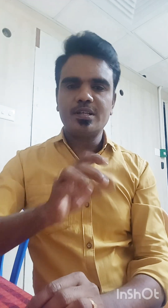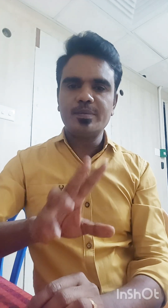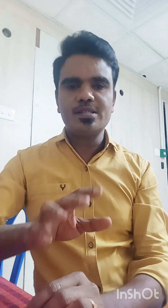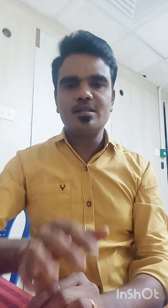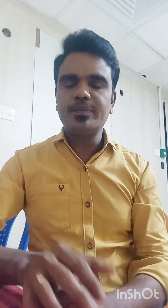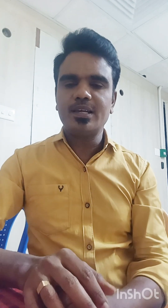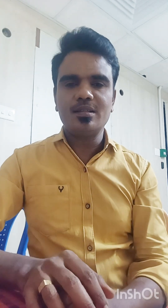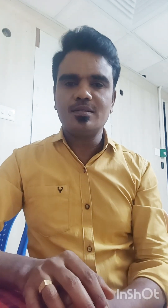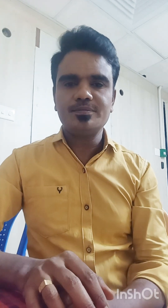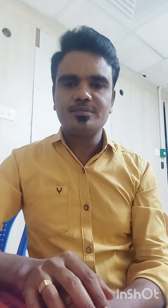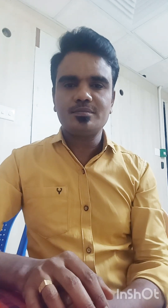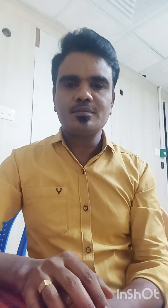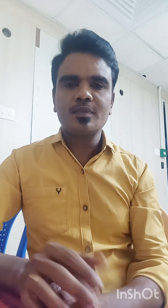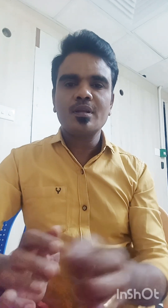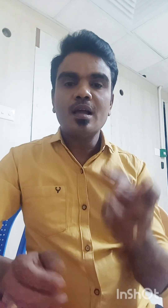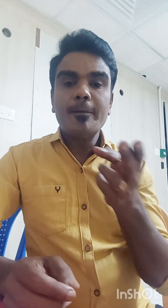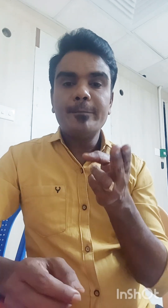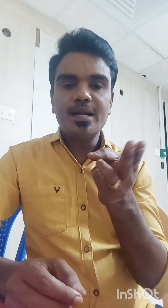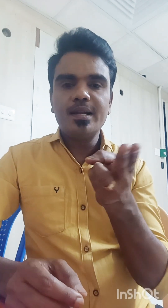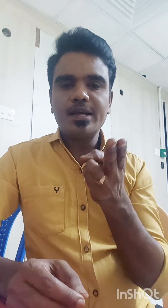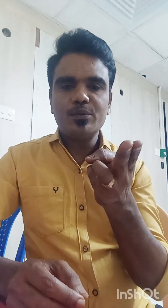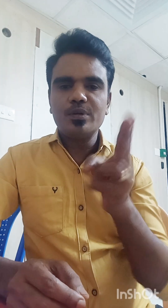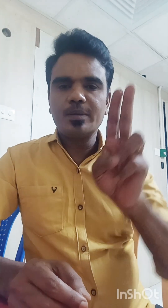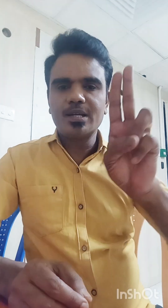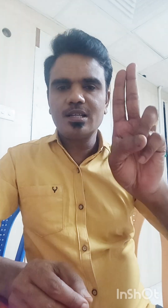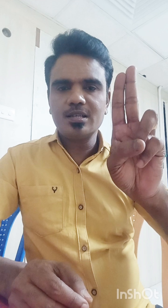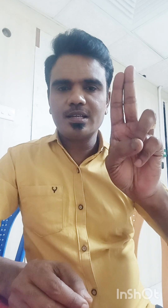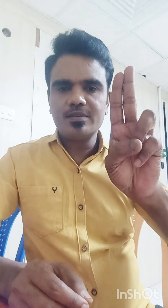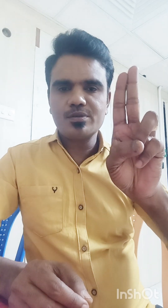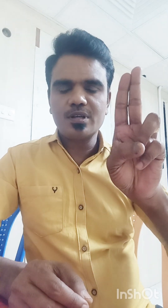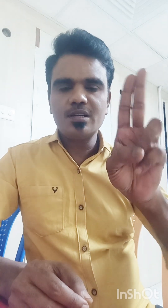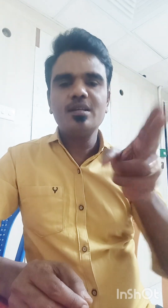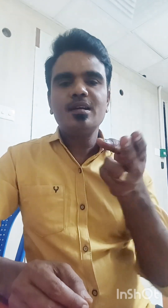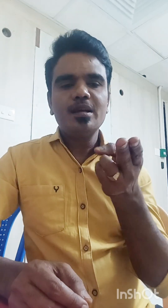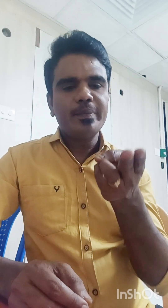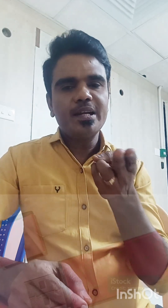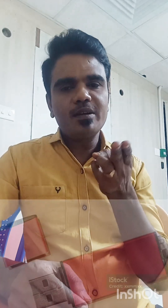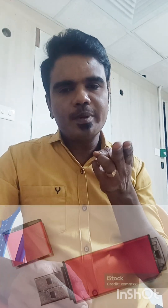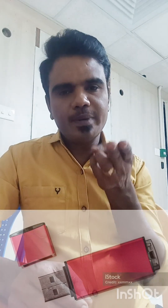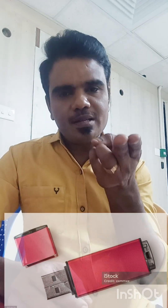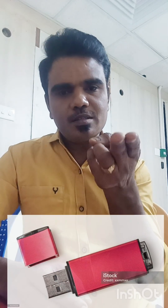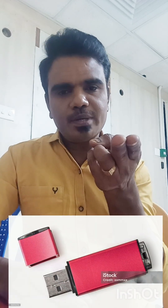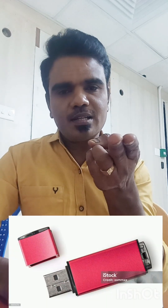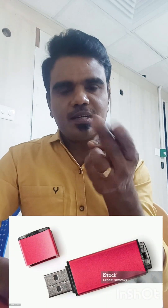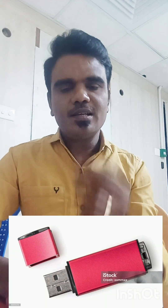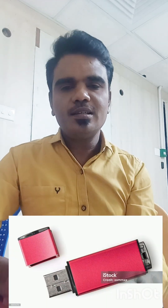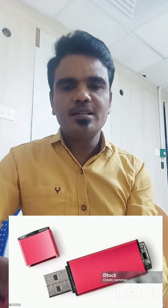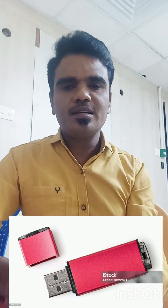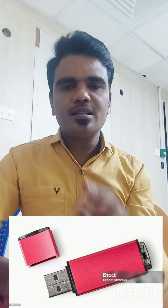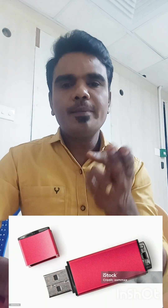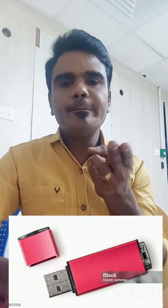செய்யணும் மைக்கு தான். பென் ட்ரைவ் இங்கே பாருங்கள், இந்த கையை வச்சுக்கோங்க. பென் ட்ரைவ் நம்ம இப்படி இன்சர்ட் பண்ணுறதுனால என்னதுன்னா பென்